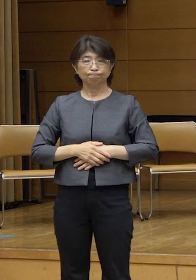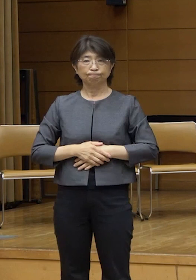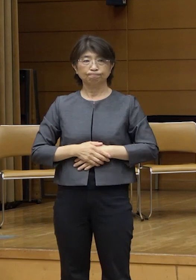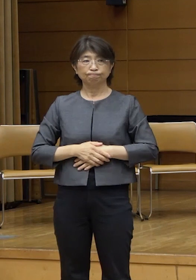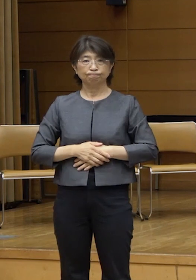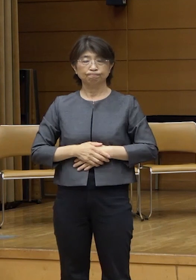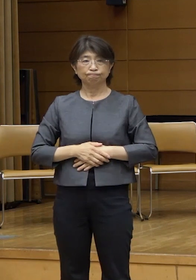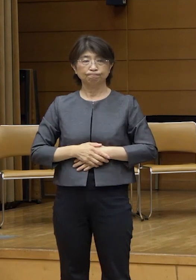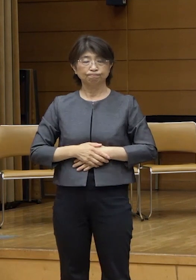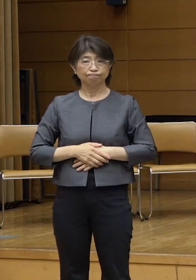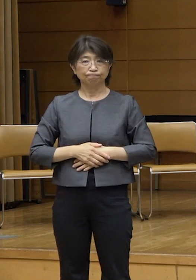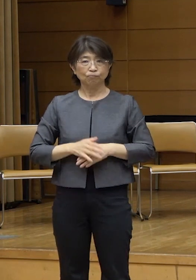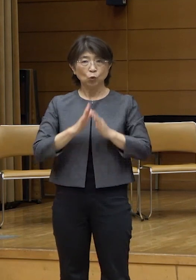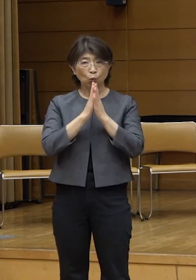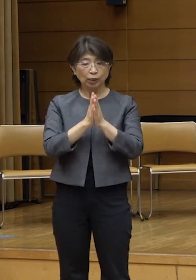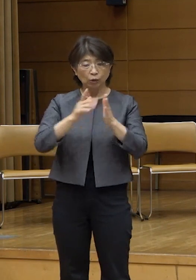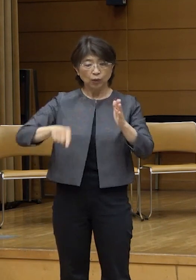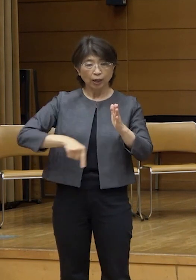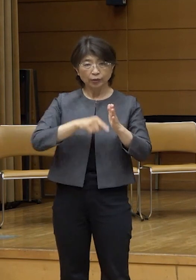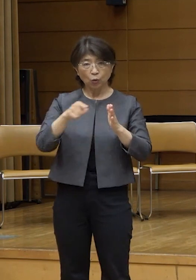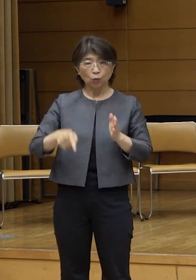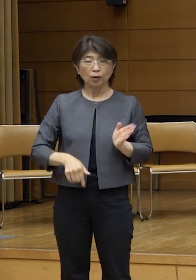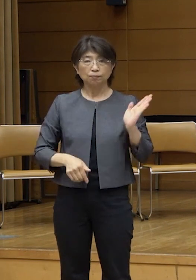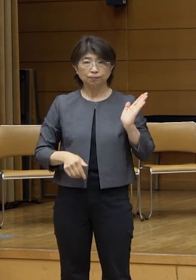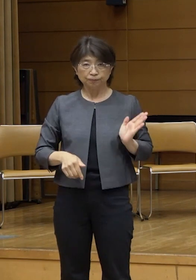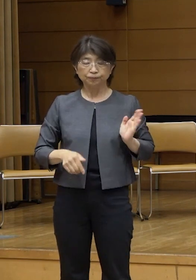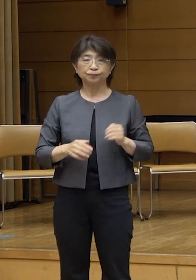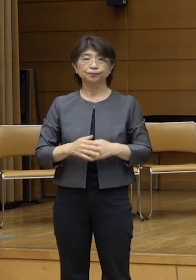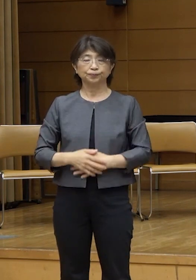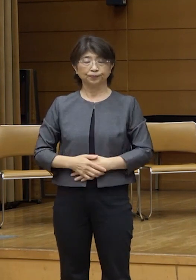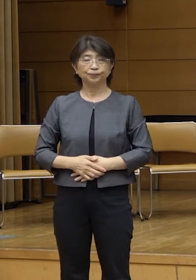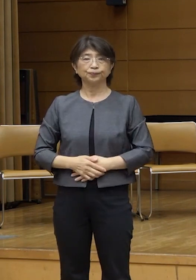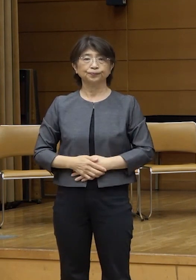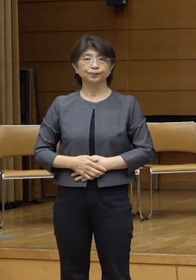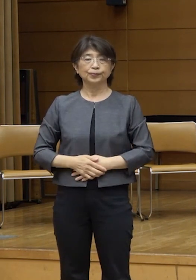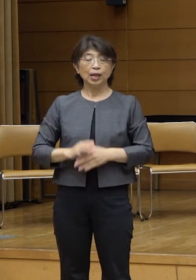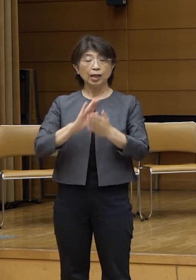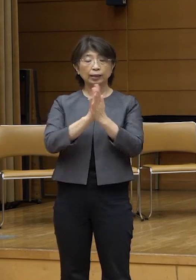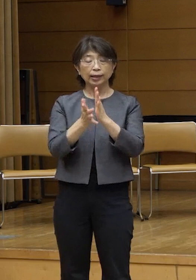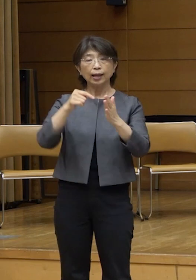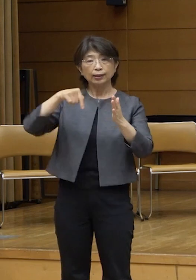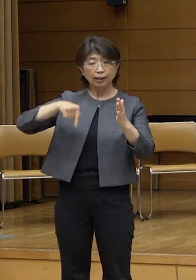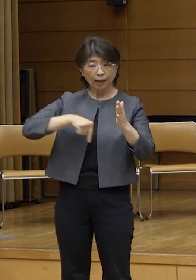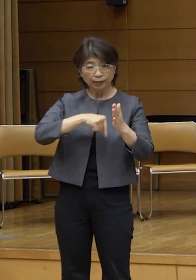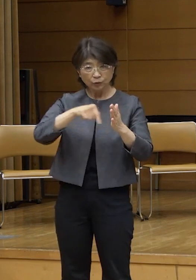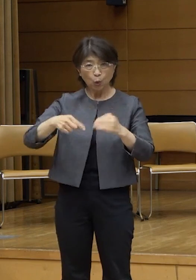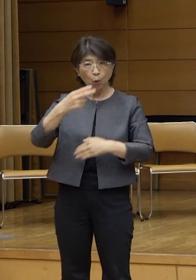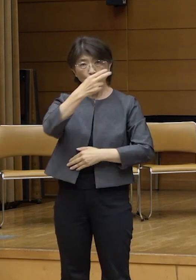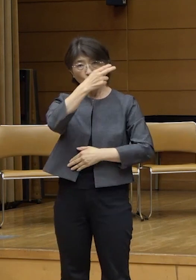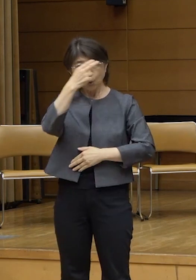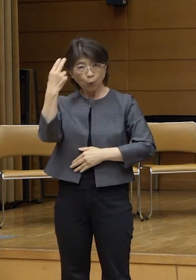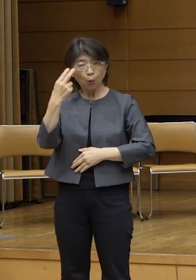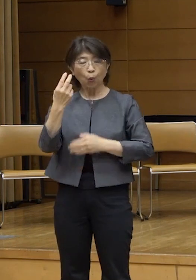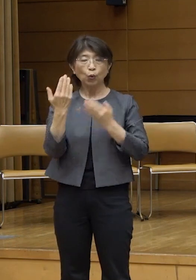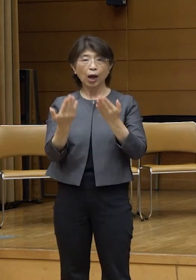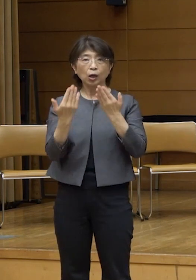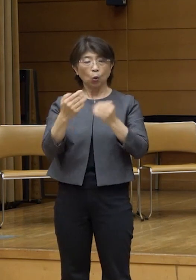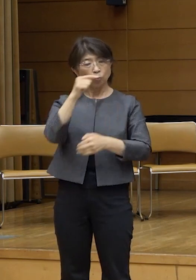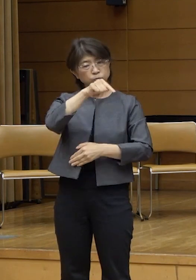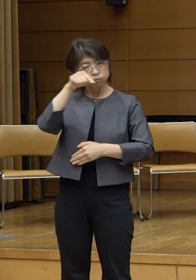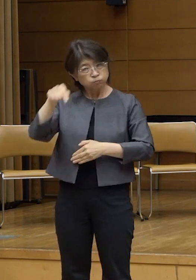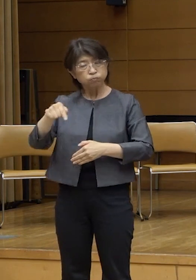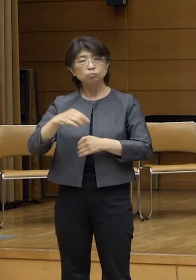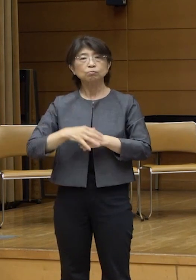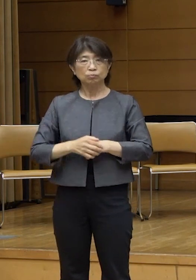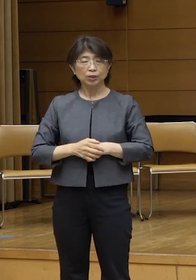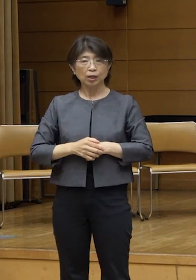はい、お願いでございますが、先ほど申し上げた通り、県内の高等学校、複数の学校におきま